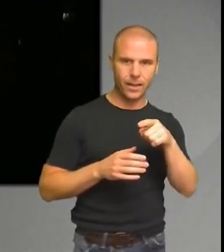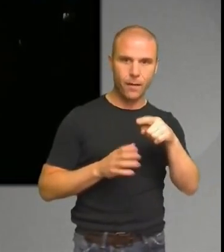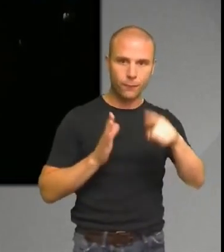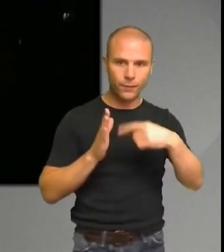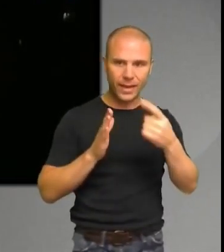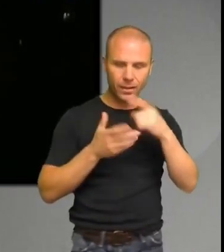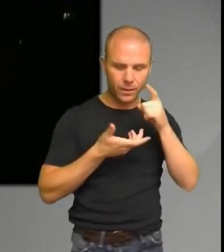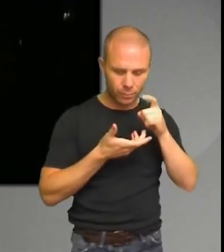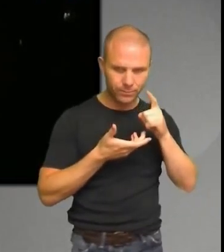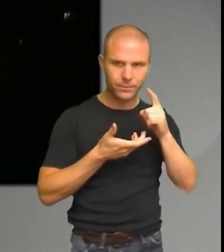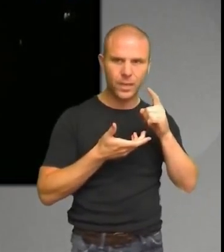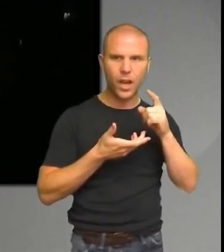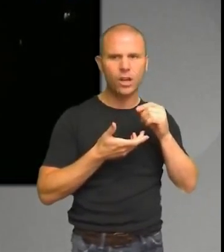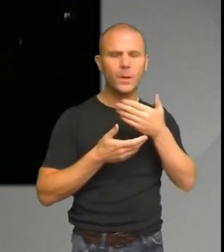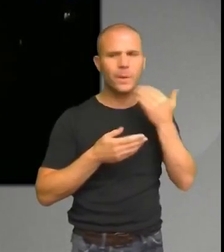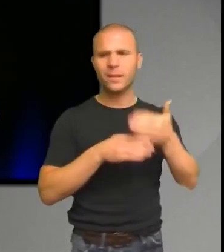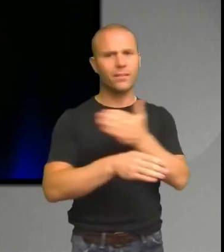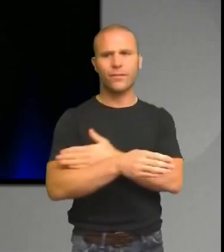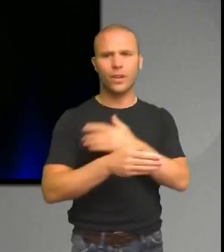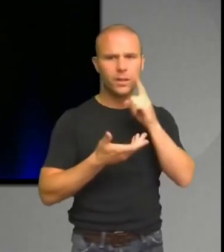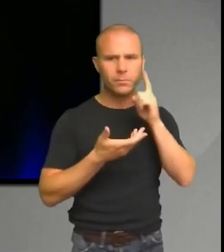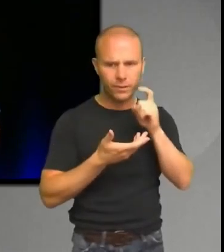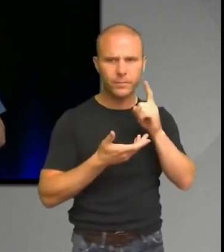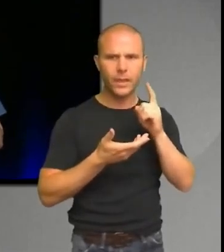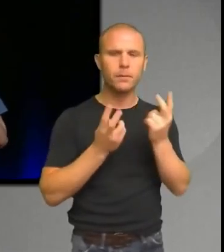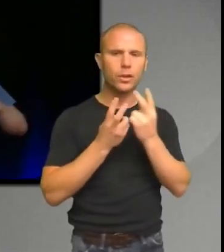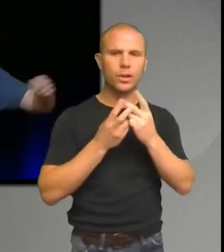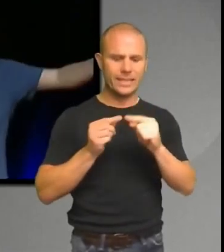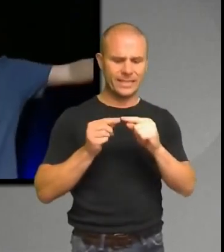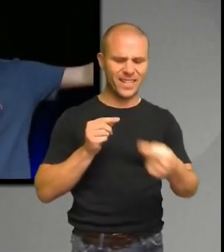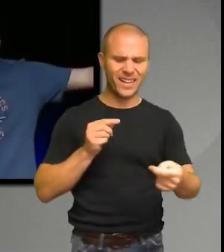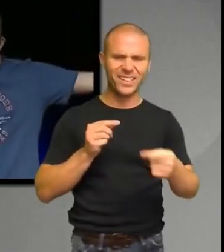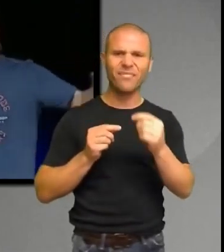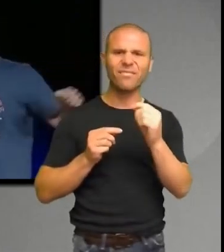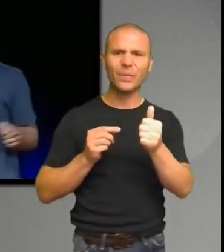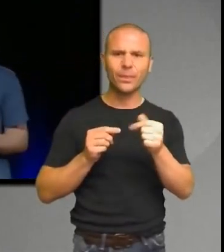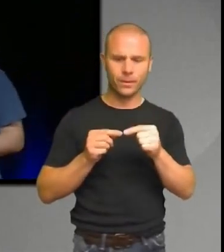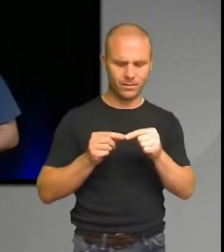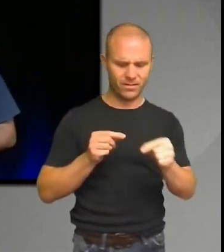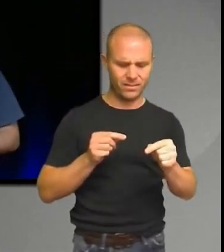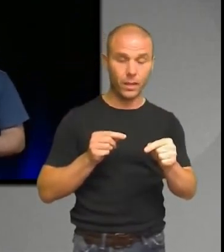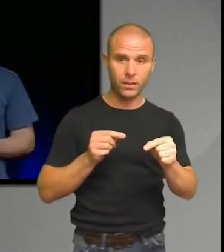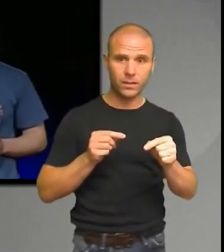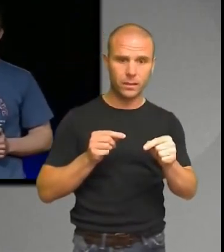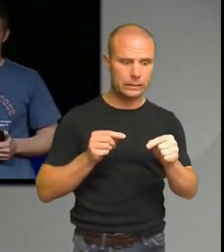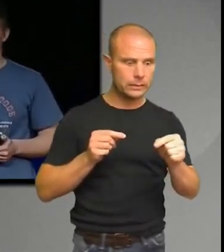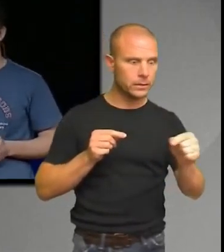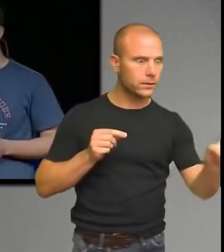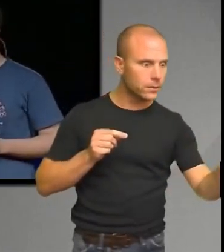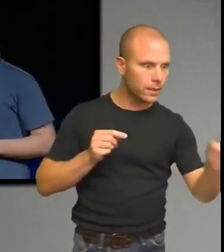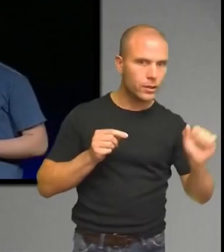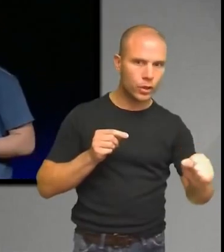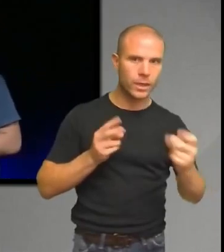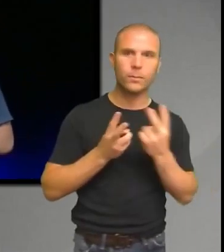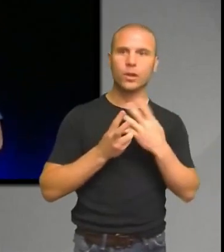Men sladden var väl sån där. Och utrymmet till den ska sitta var där borta. Så var vi tvungen att förlänga den lite. Det